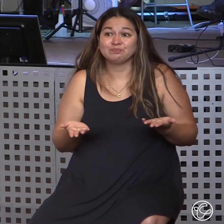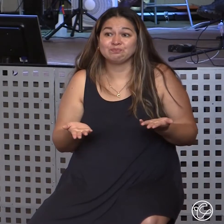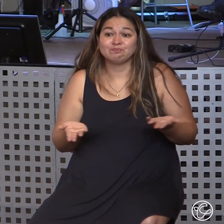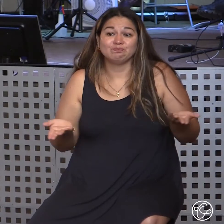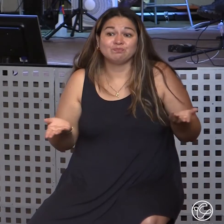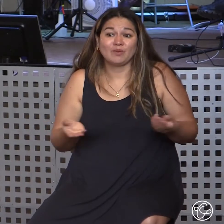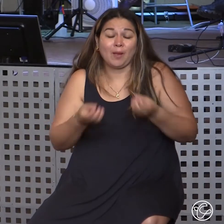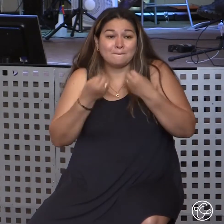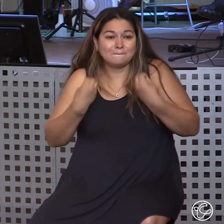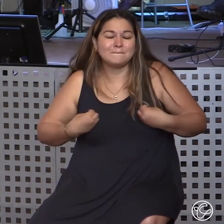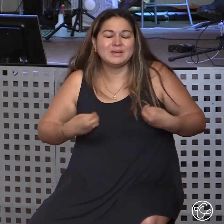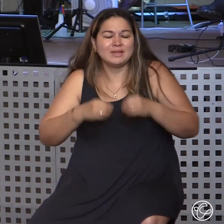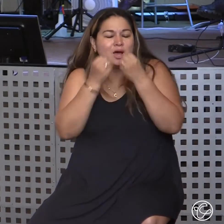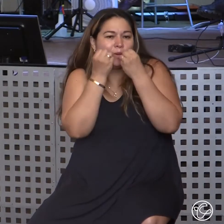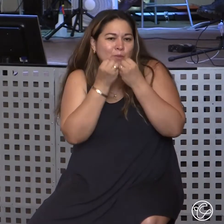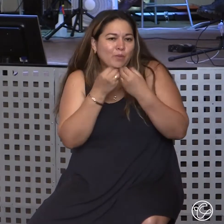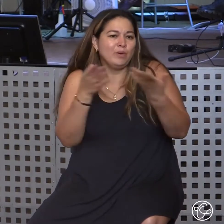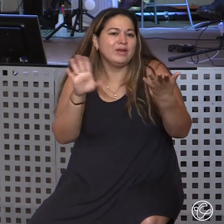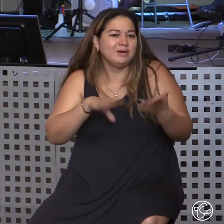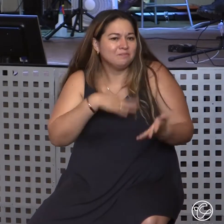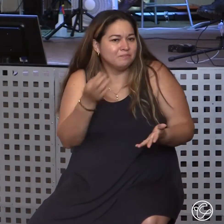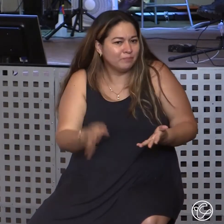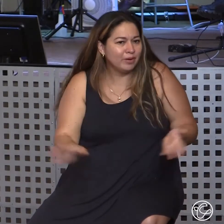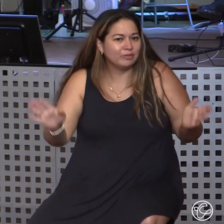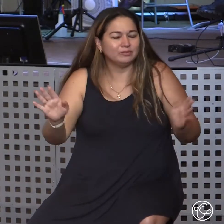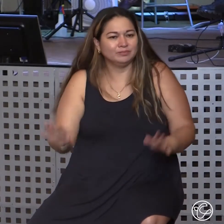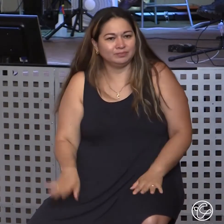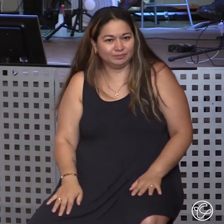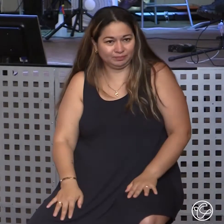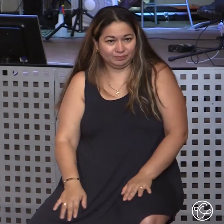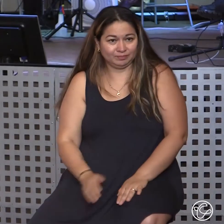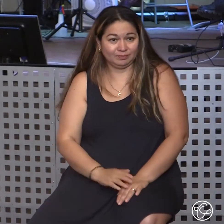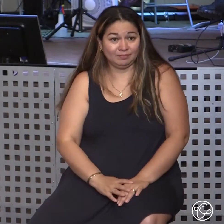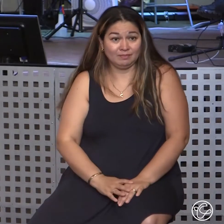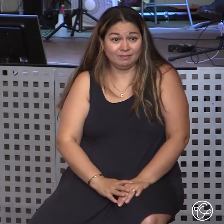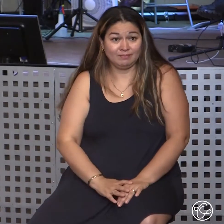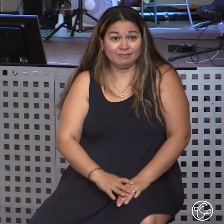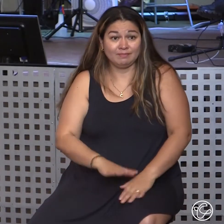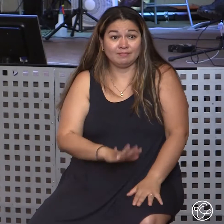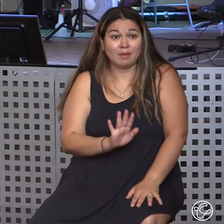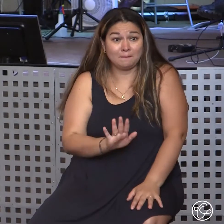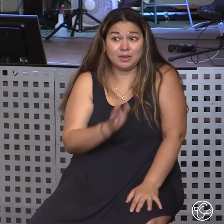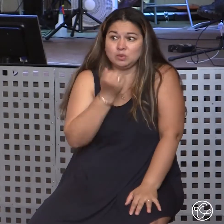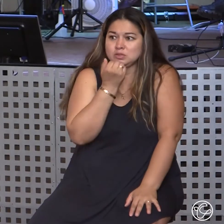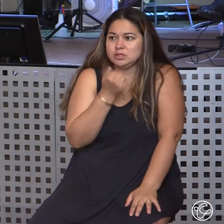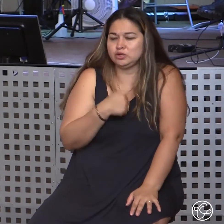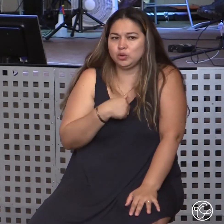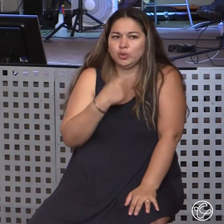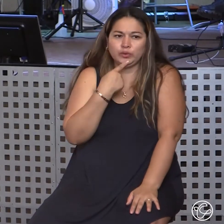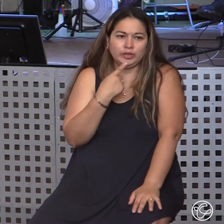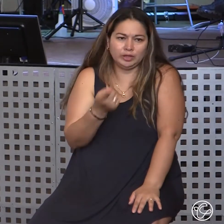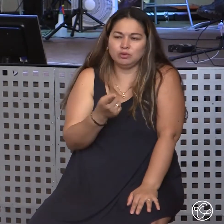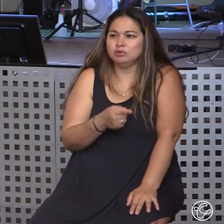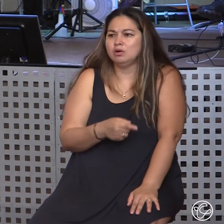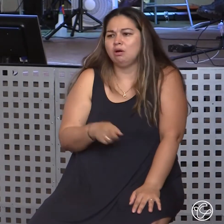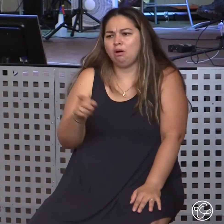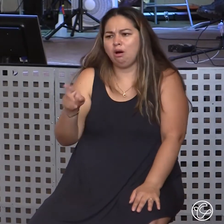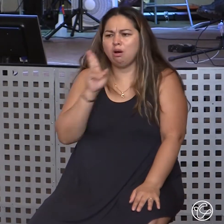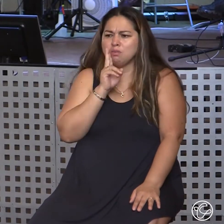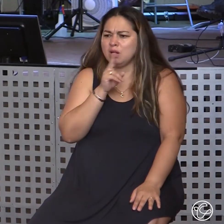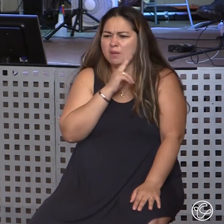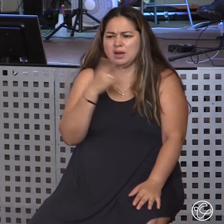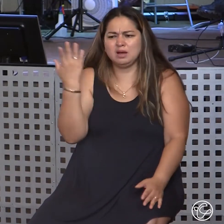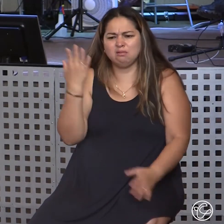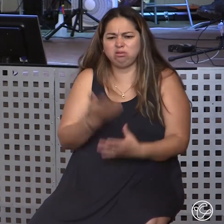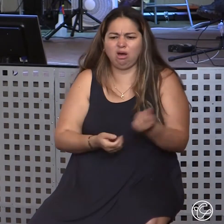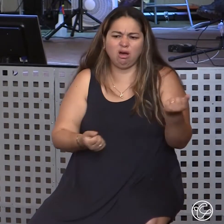cosas, lo bien que lo podrían haber hecho conmigo y todo lo que se han equivocado. Cuando lo que hago es honrar, ¿sabes qué?